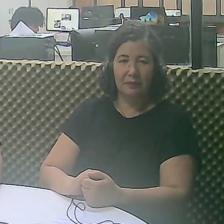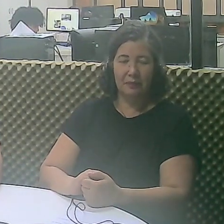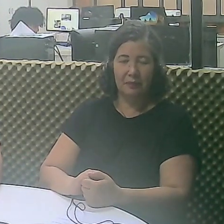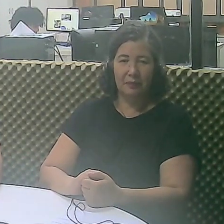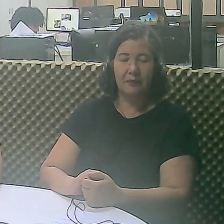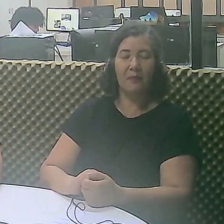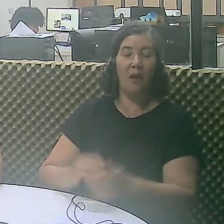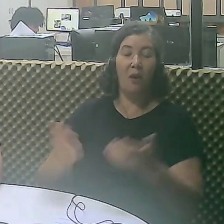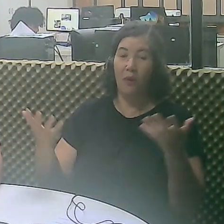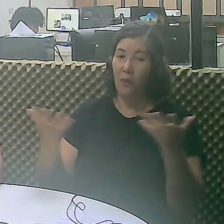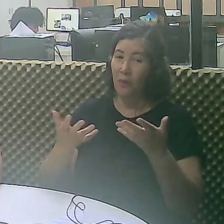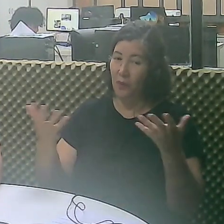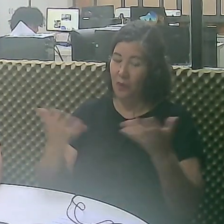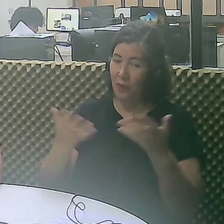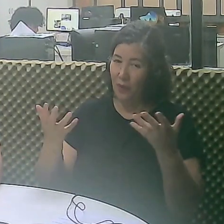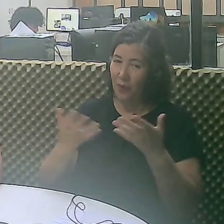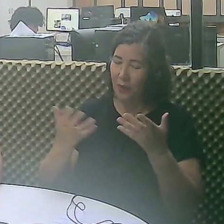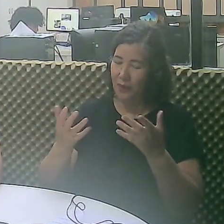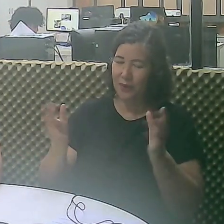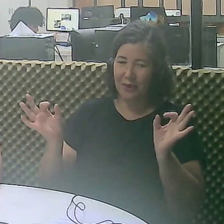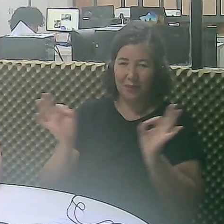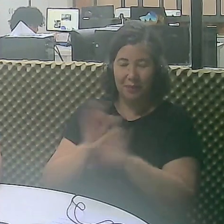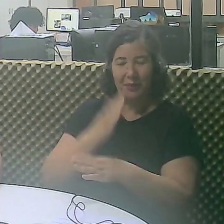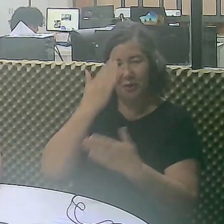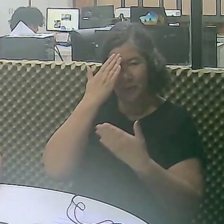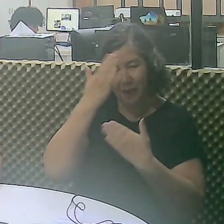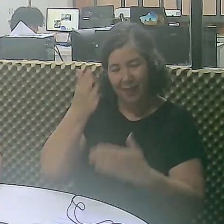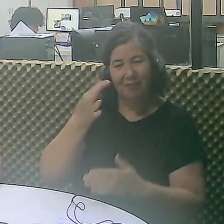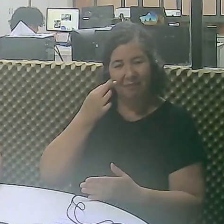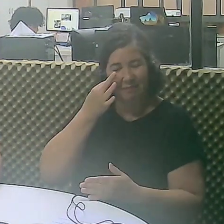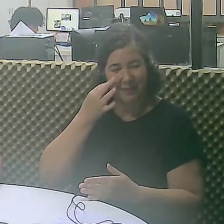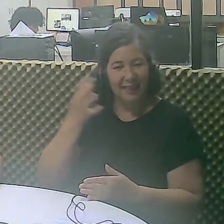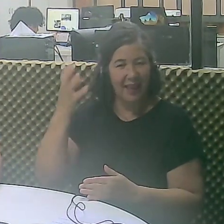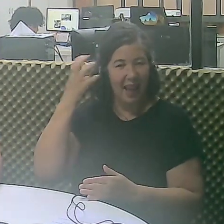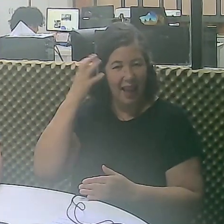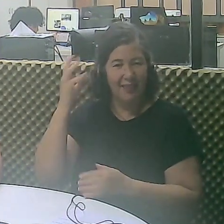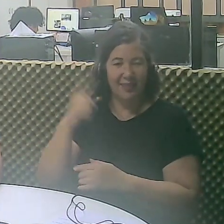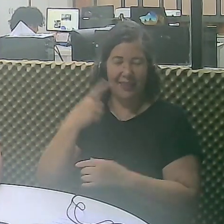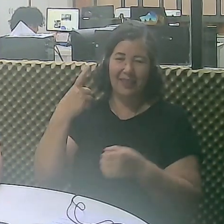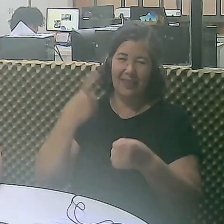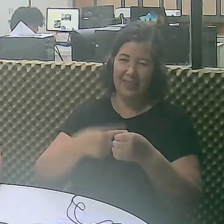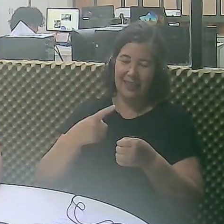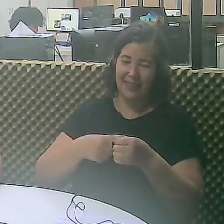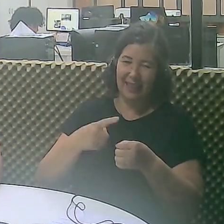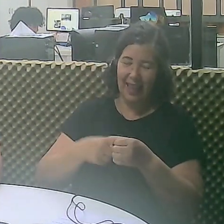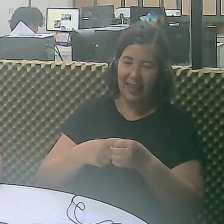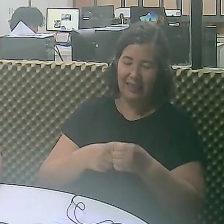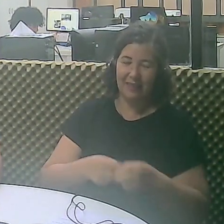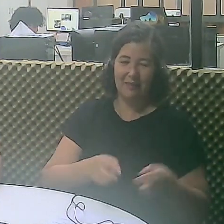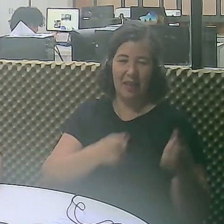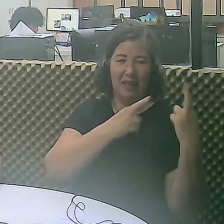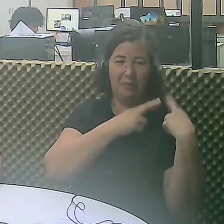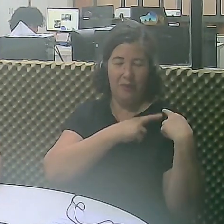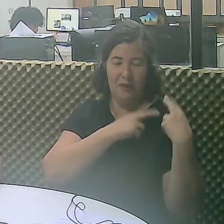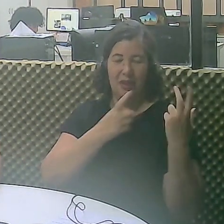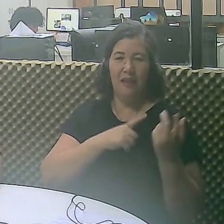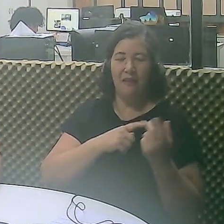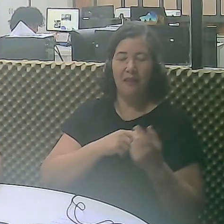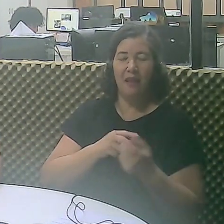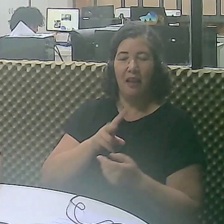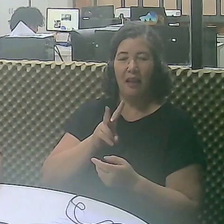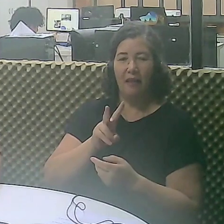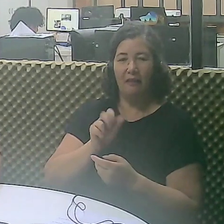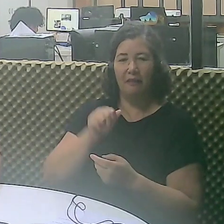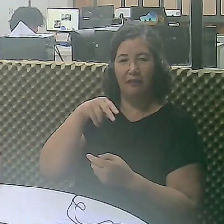E a edição de hoje fica por aqui. Obrigado pela sua audiência, Rádio Nossa Cidade. Jornalista responsável pela edição, Vanessa